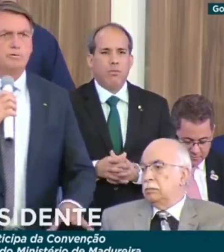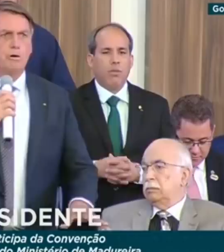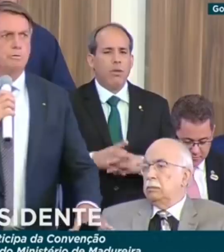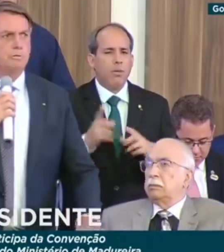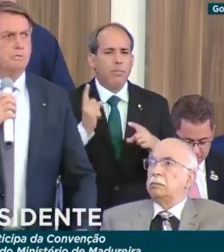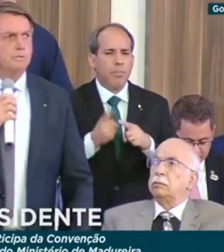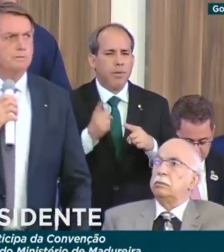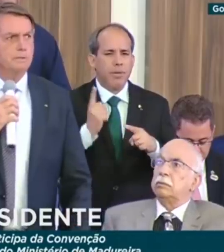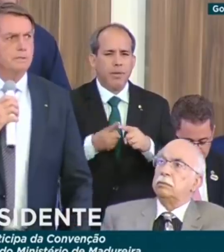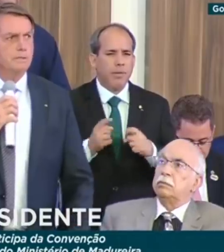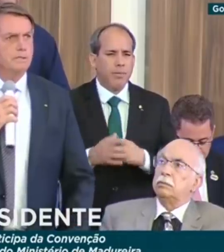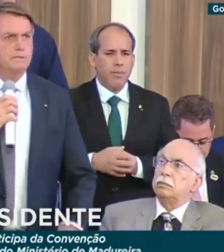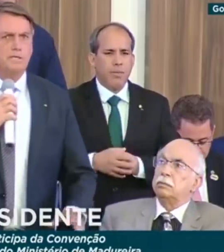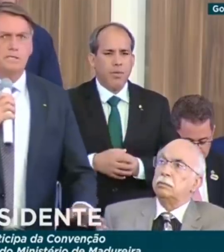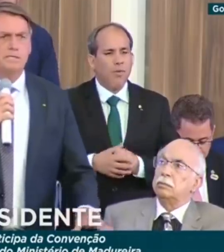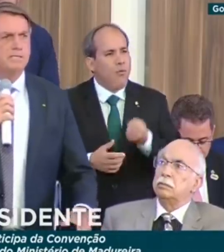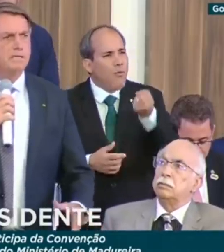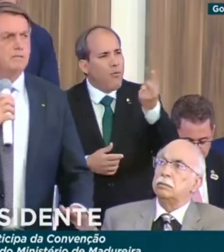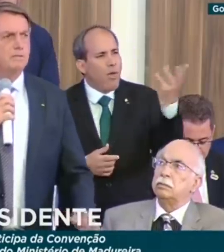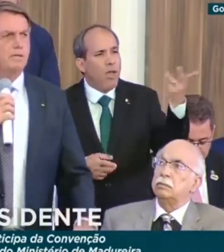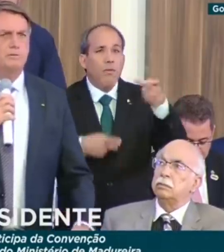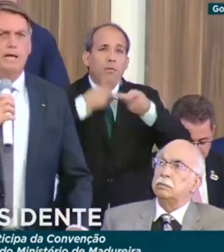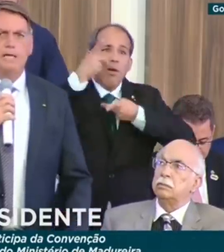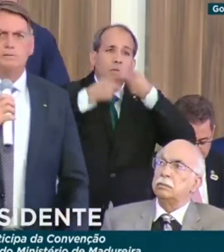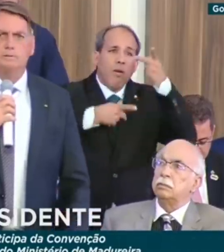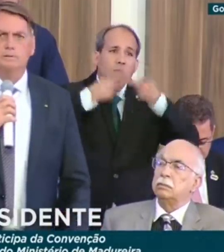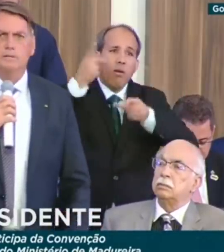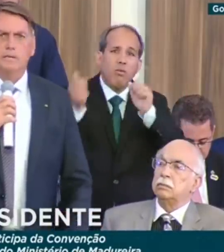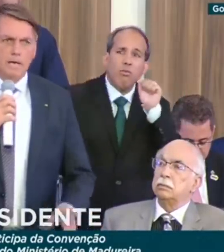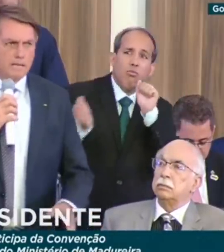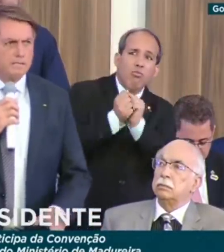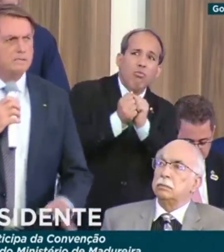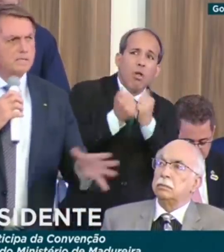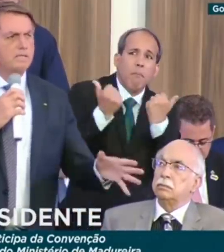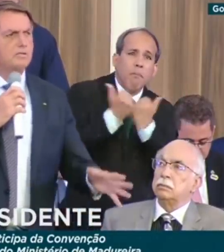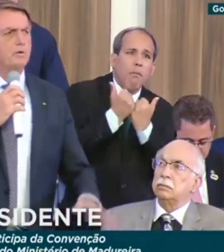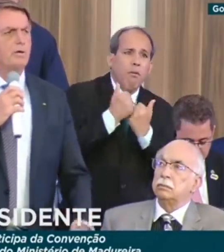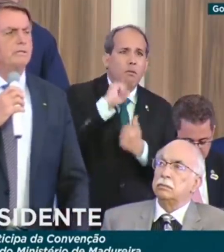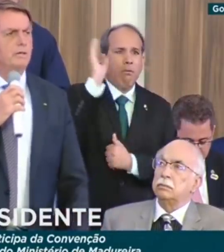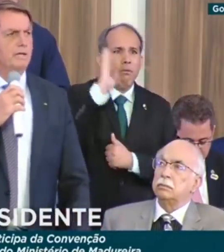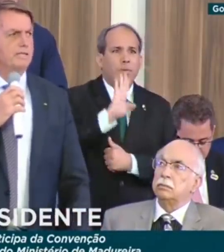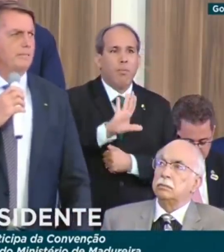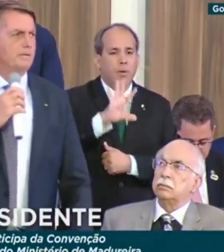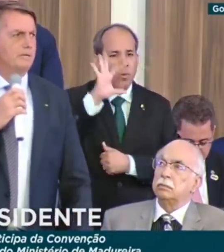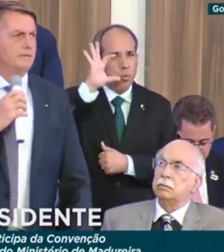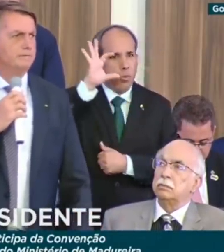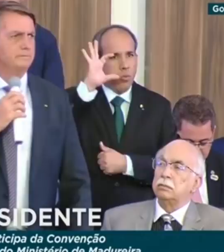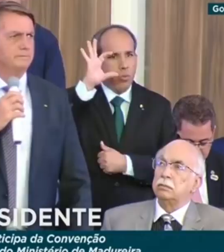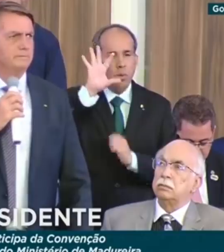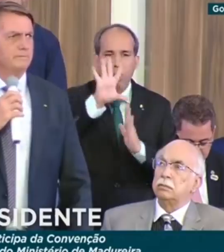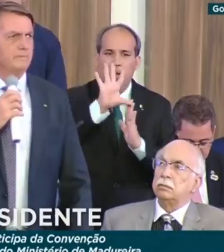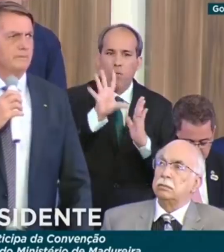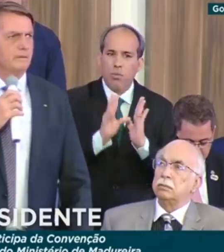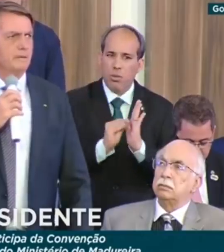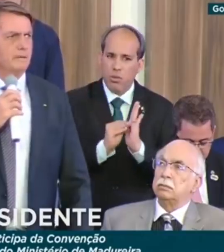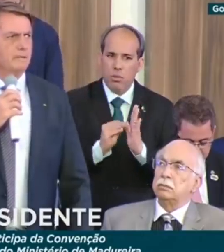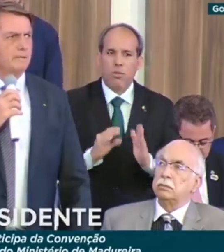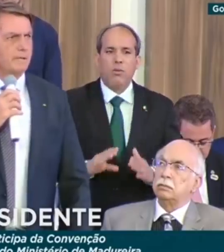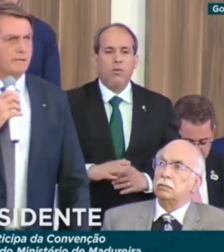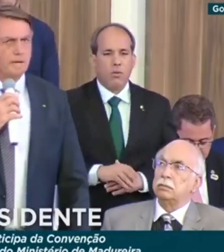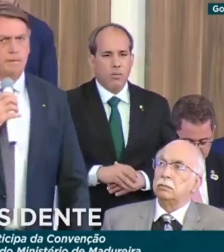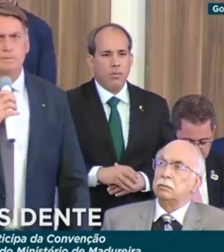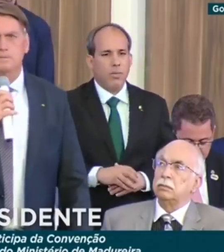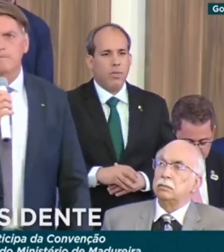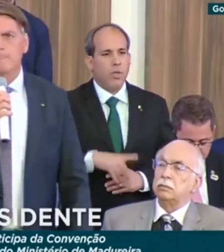Porque uns outros que dizem estar do nosso lado, estes que estão de olho na nossa Amazônia,